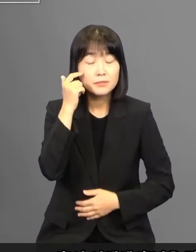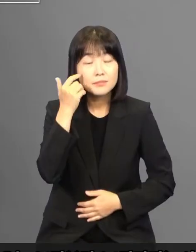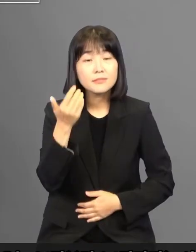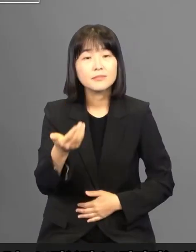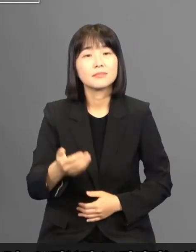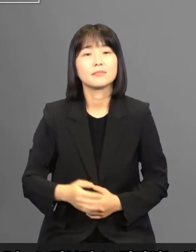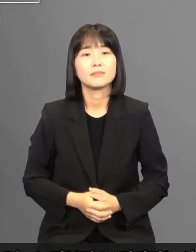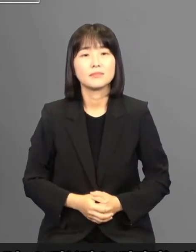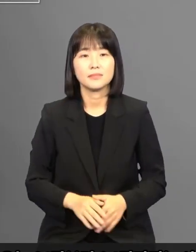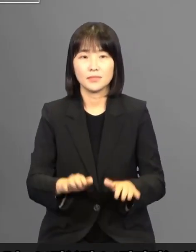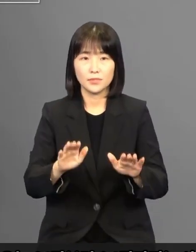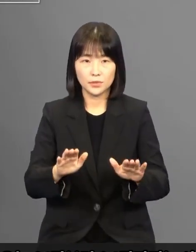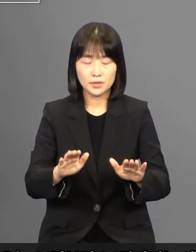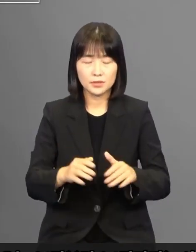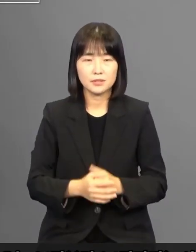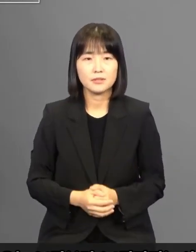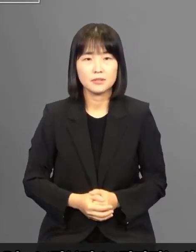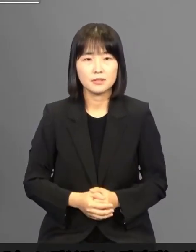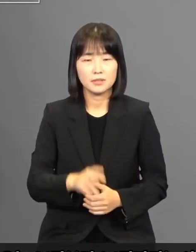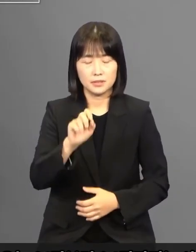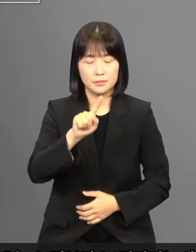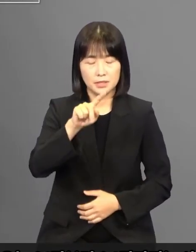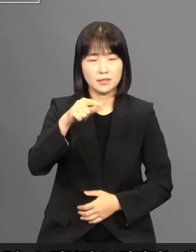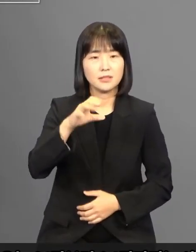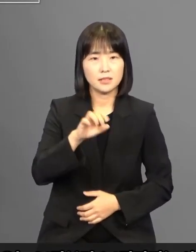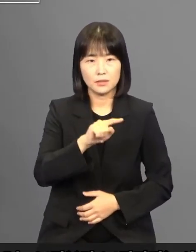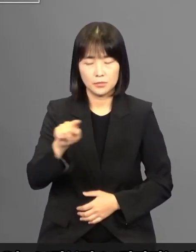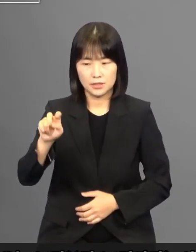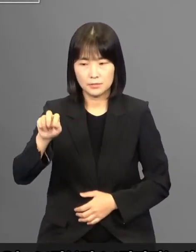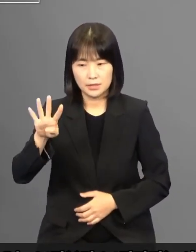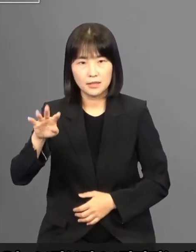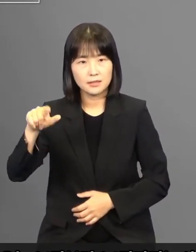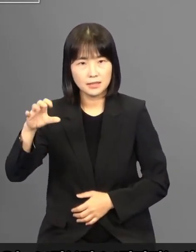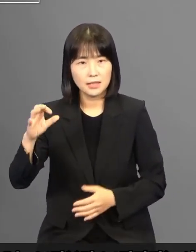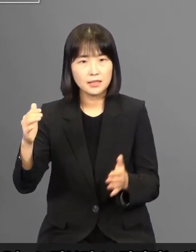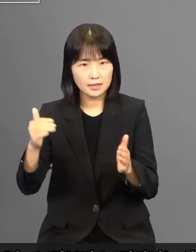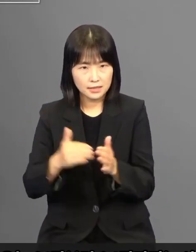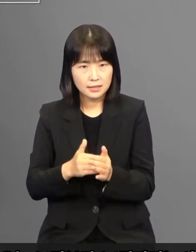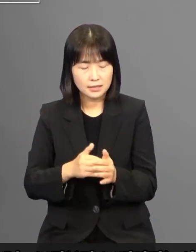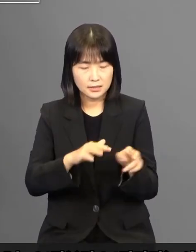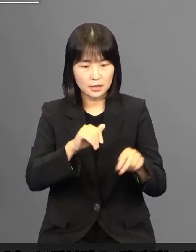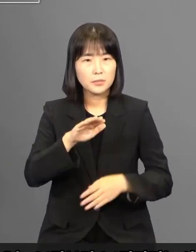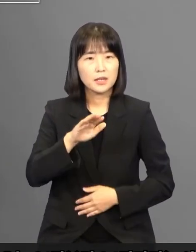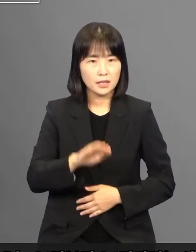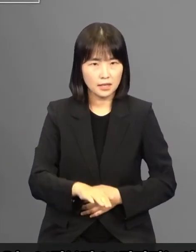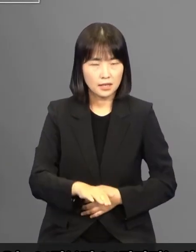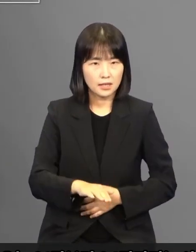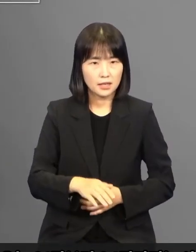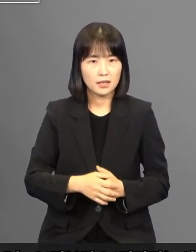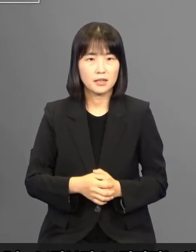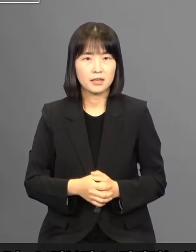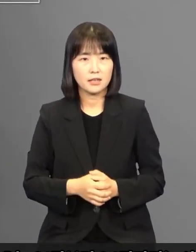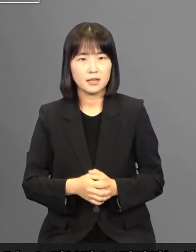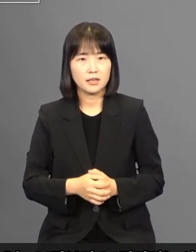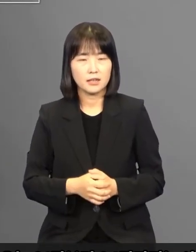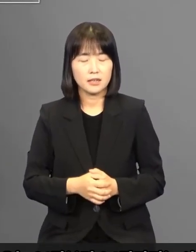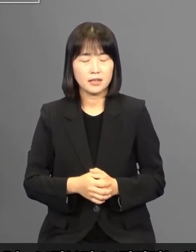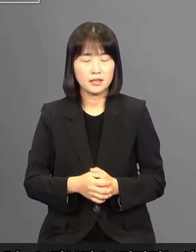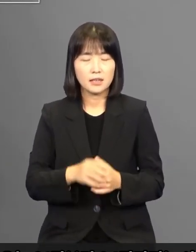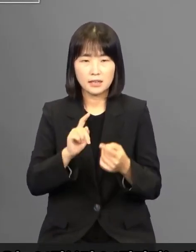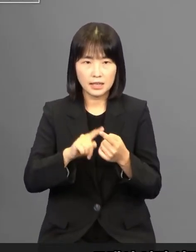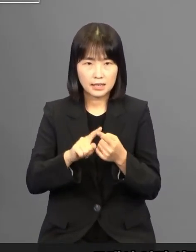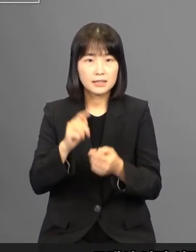않습니까? 오늘 21장부터 24장까지는 사무엘 하의 에필로그와 같은